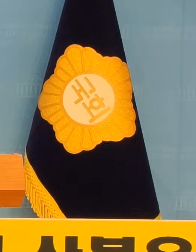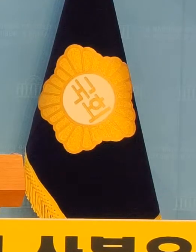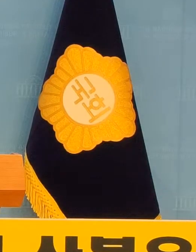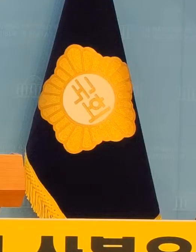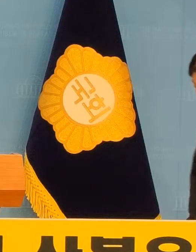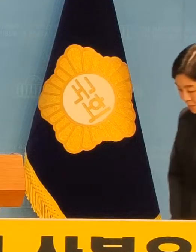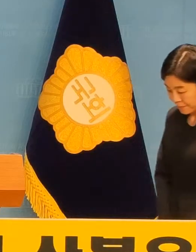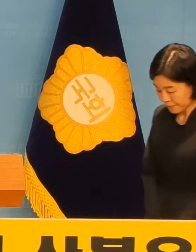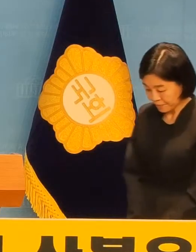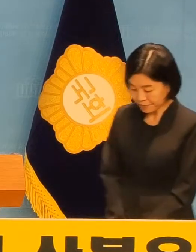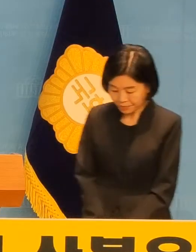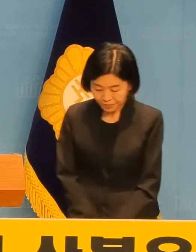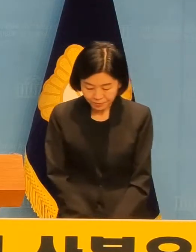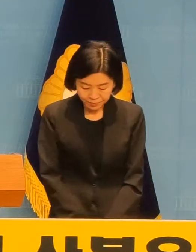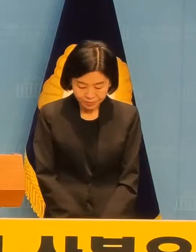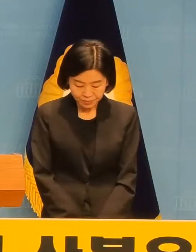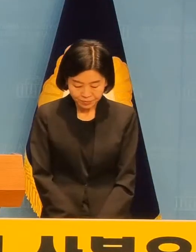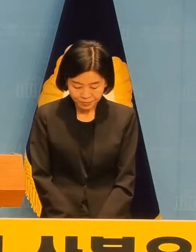오시면 될 것 같습니다.